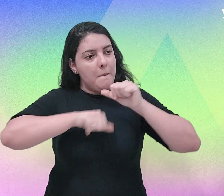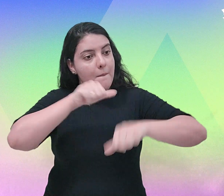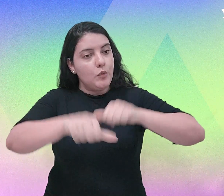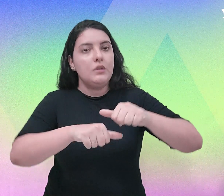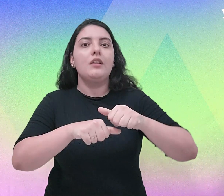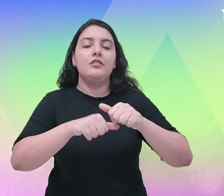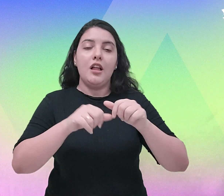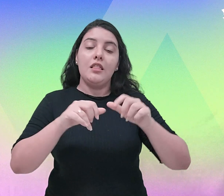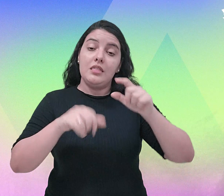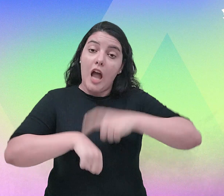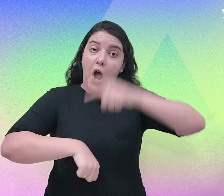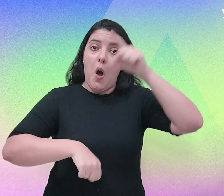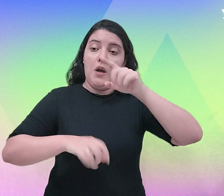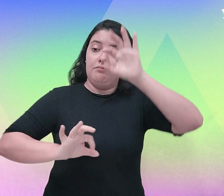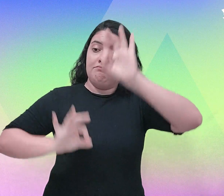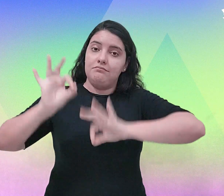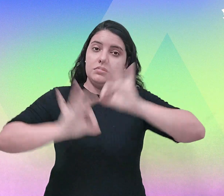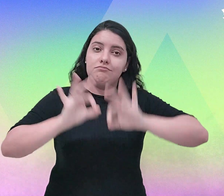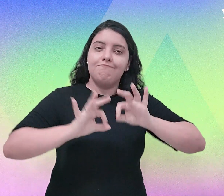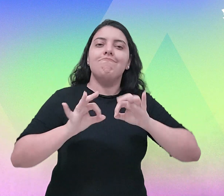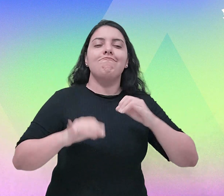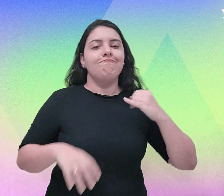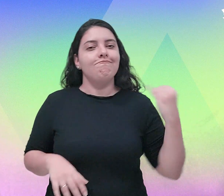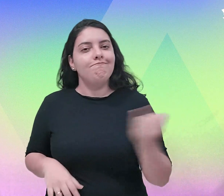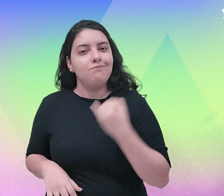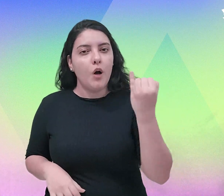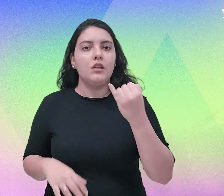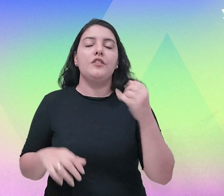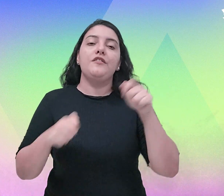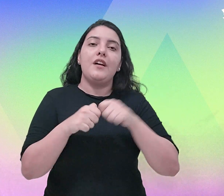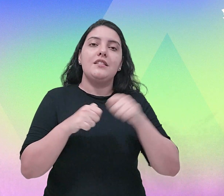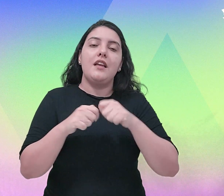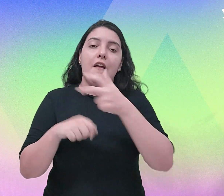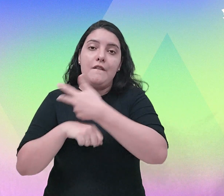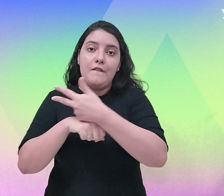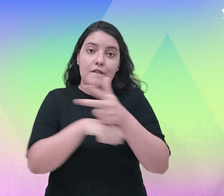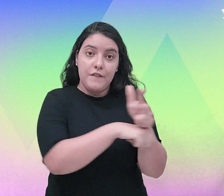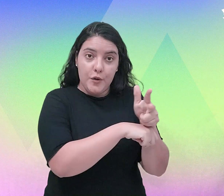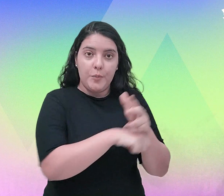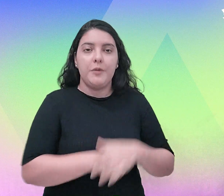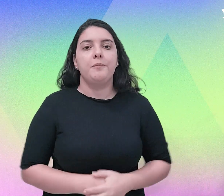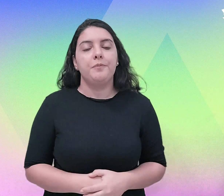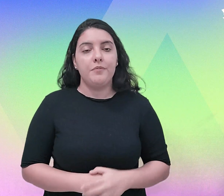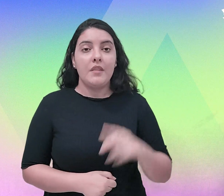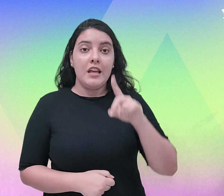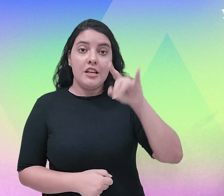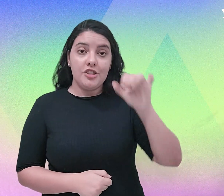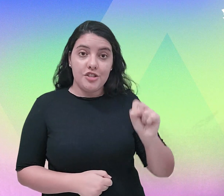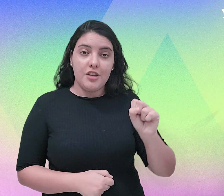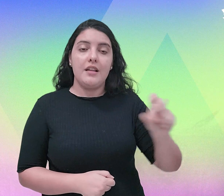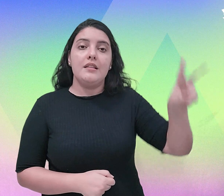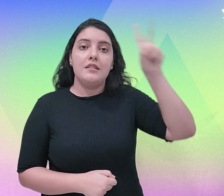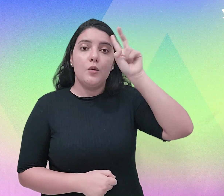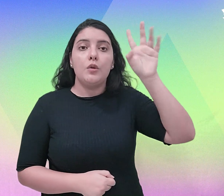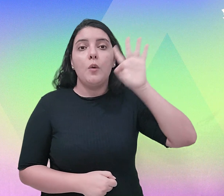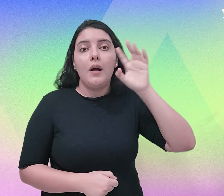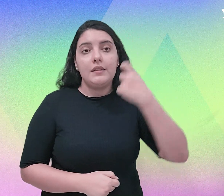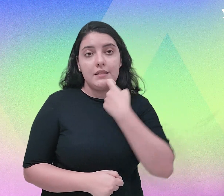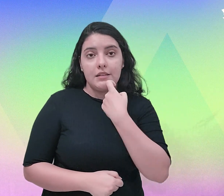processo de montagem potencializando a realização do filme Dias segunda quarta e sexta